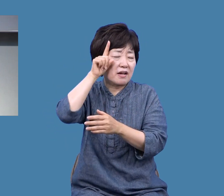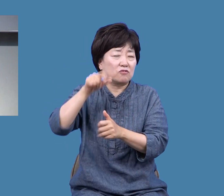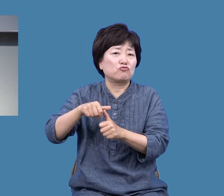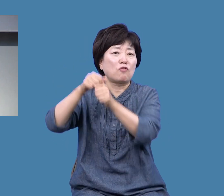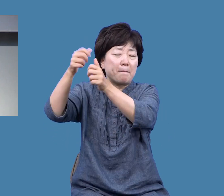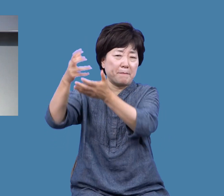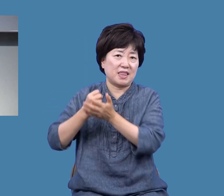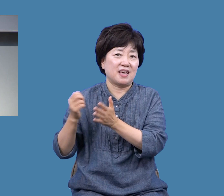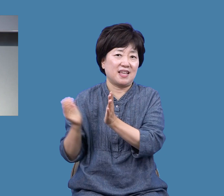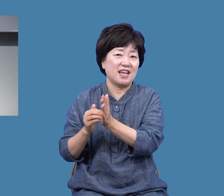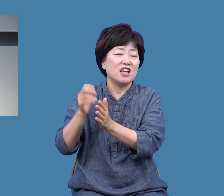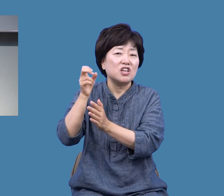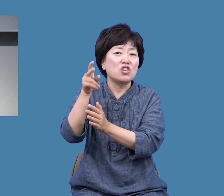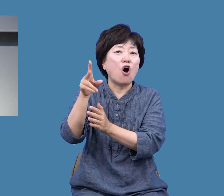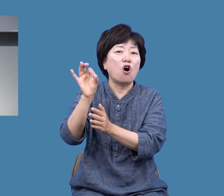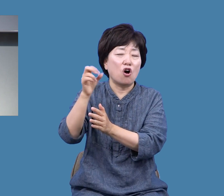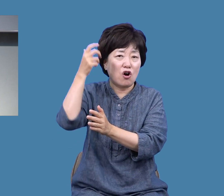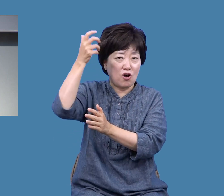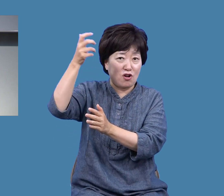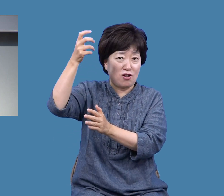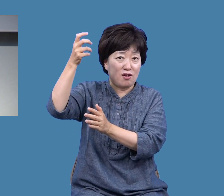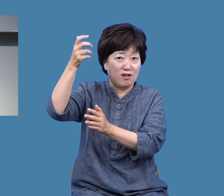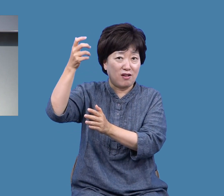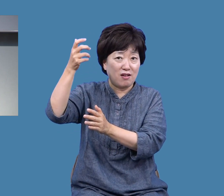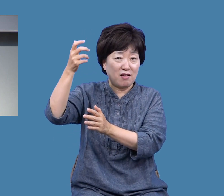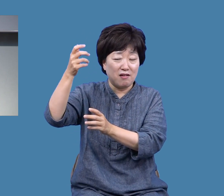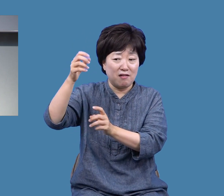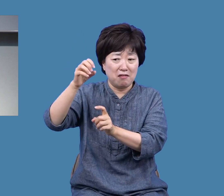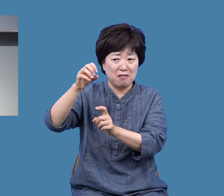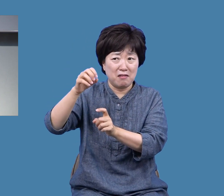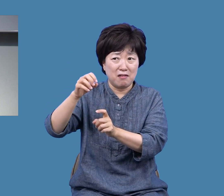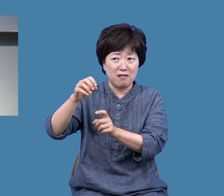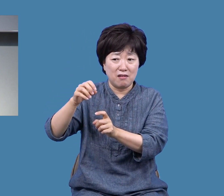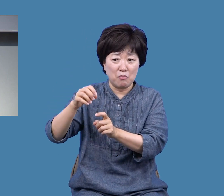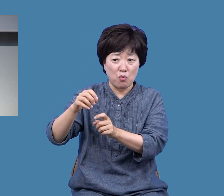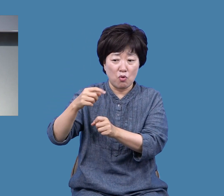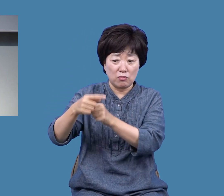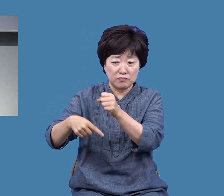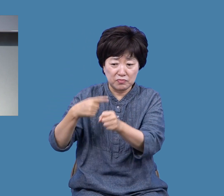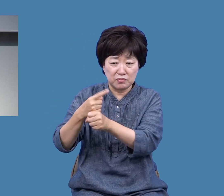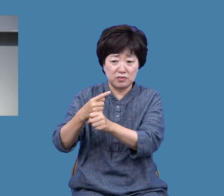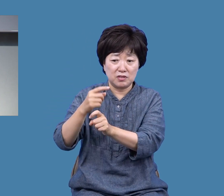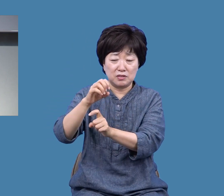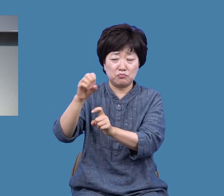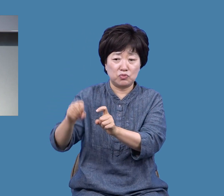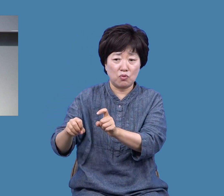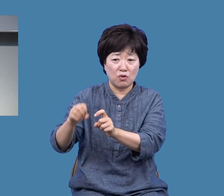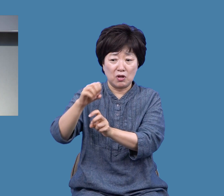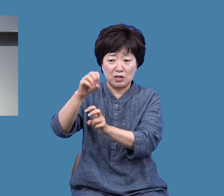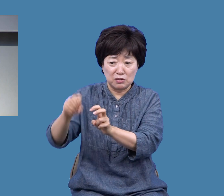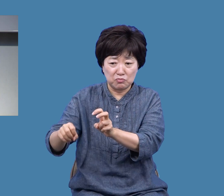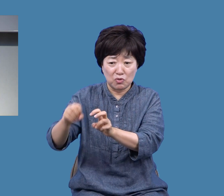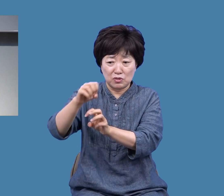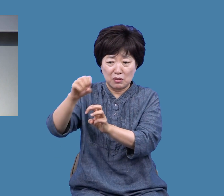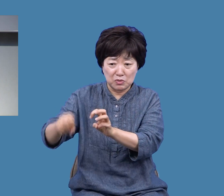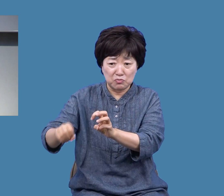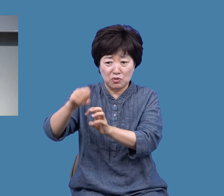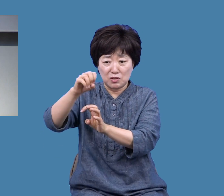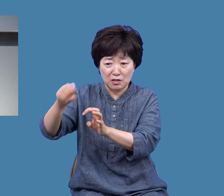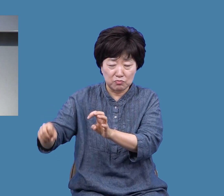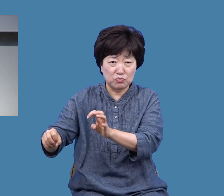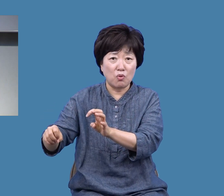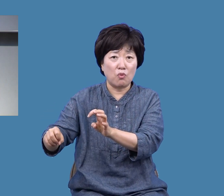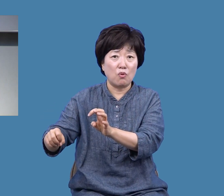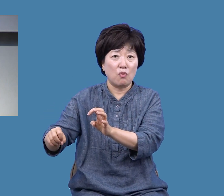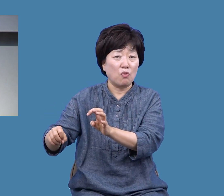것이 뭐 예수 믿었는데 지금 10% 구원받고 그 다음에 한 1년 신앙생활에서 집사 받으면 30% 구원받고 이런 거 아니잖아요. 우리가